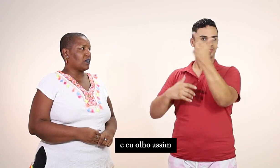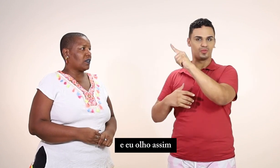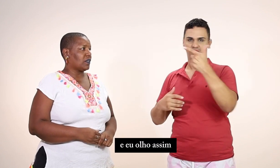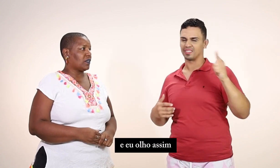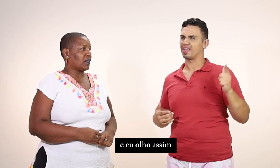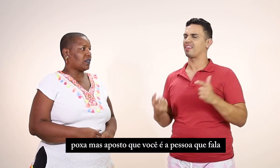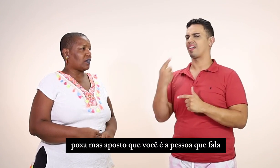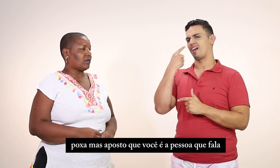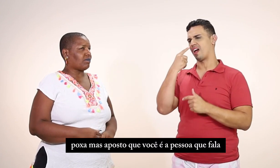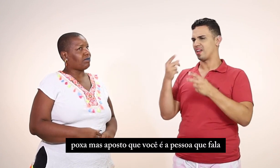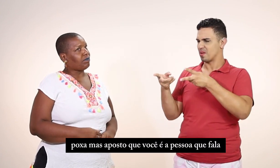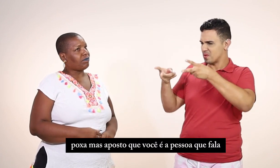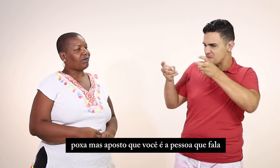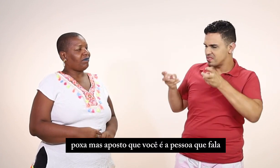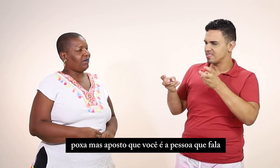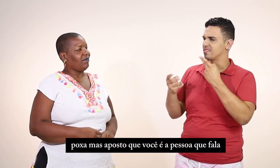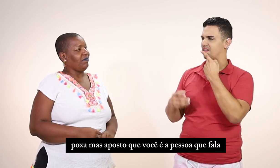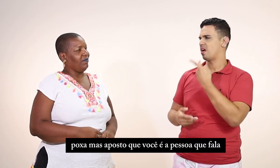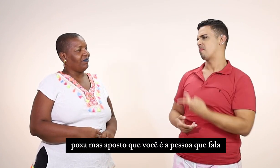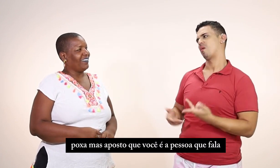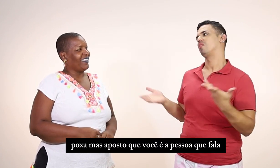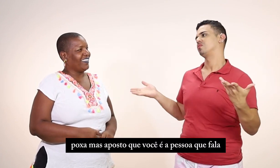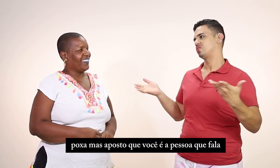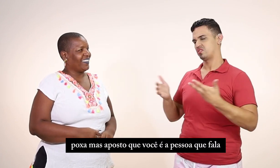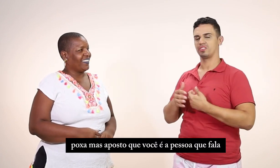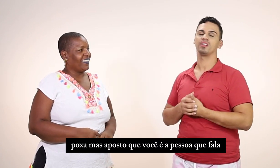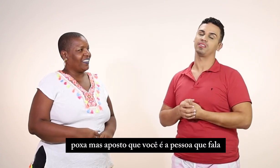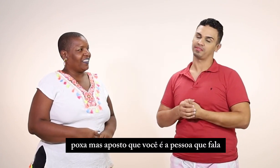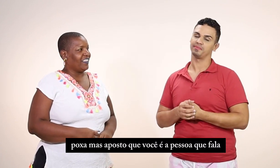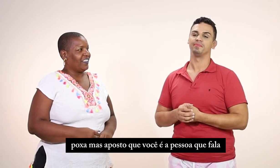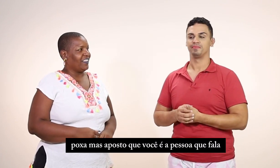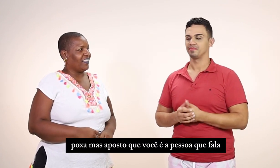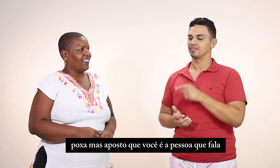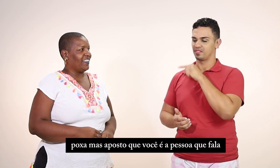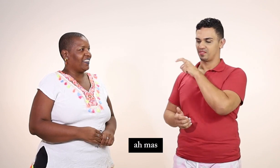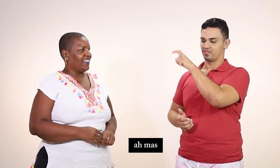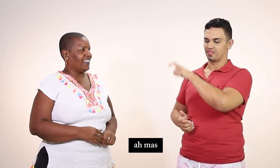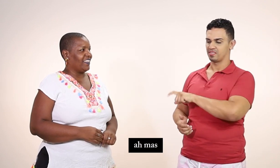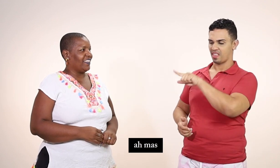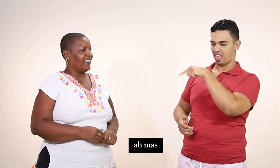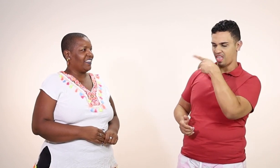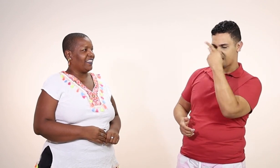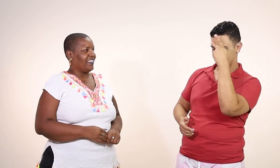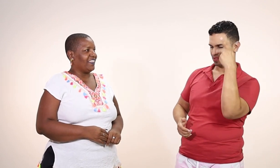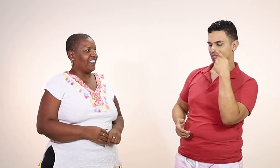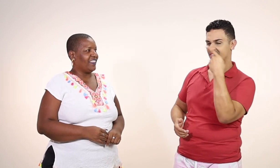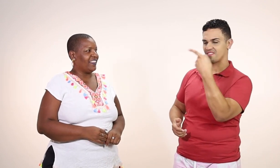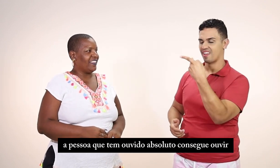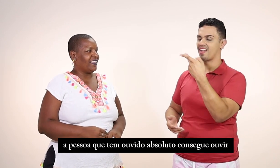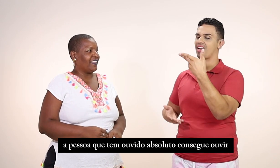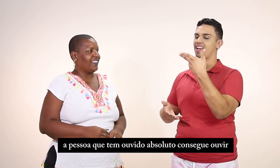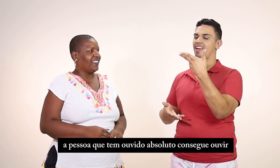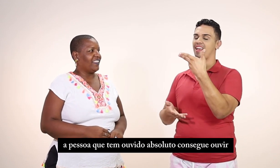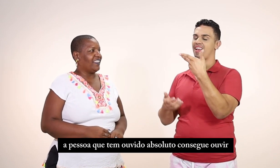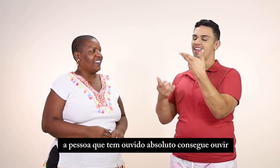assim, poxa, mas aposto que você é a pessoa que fala, mas a pessoa que tem